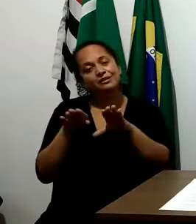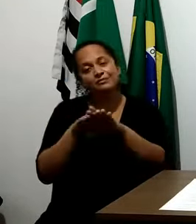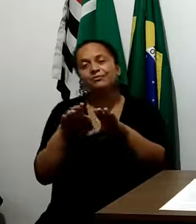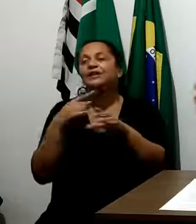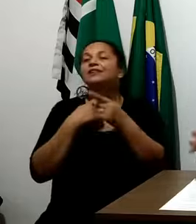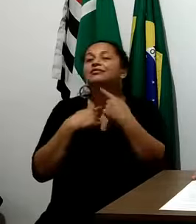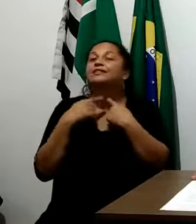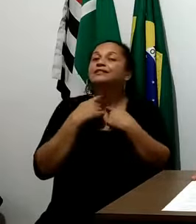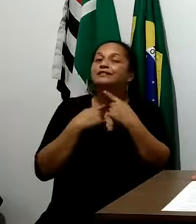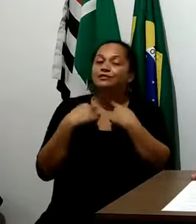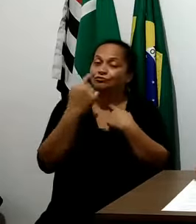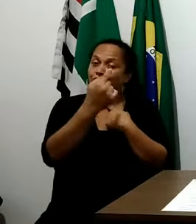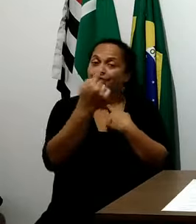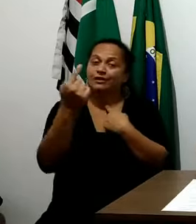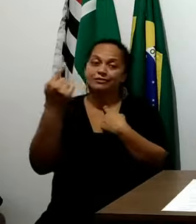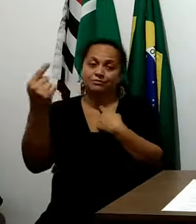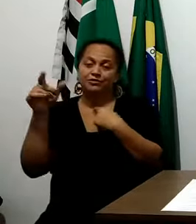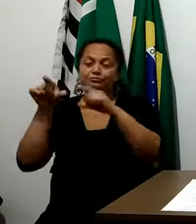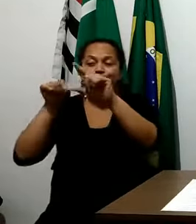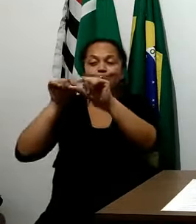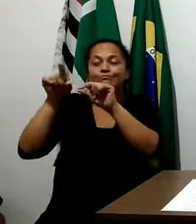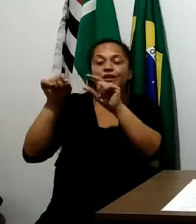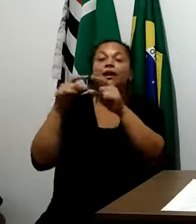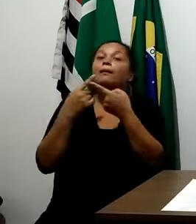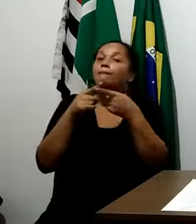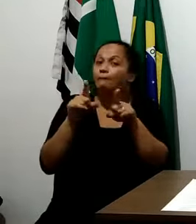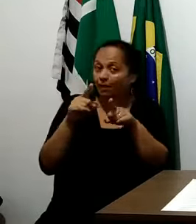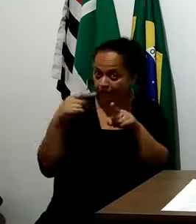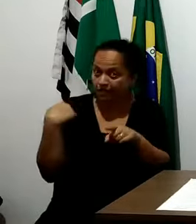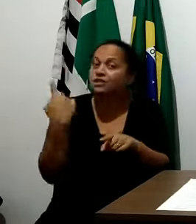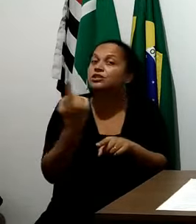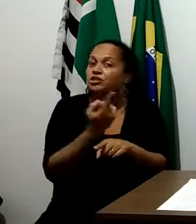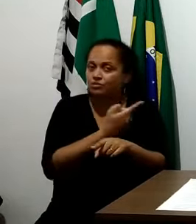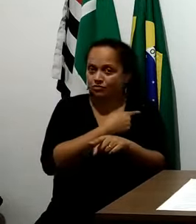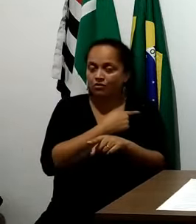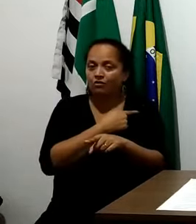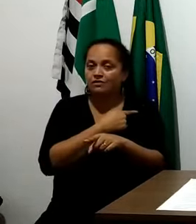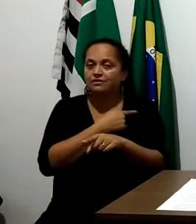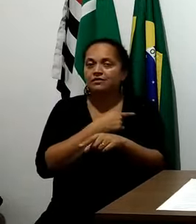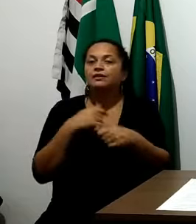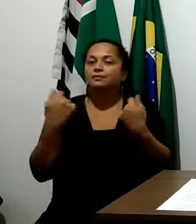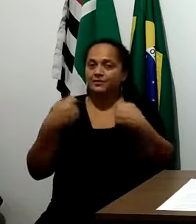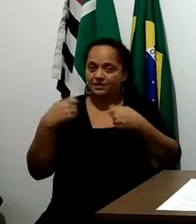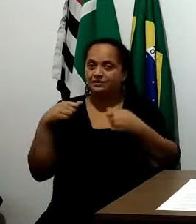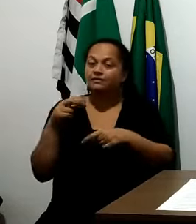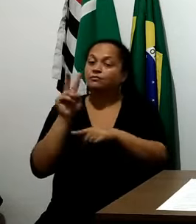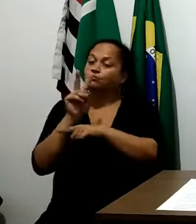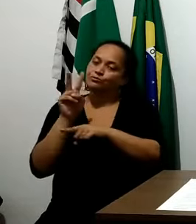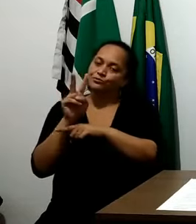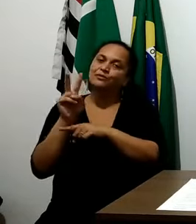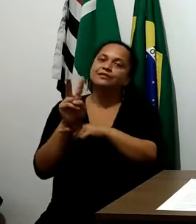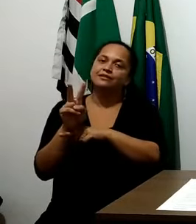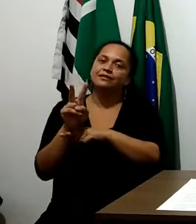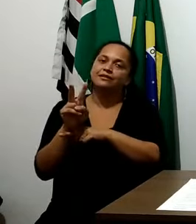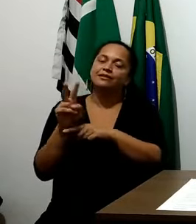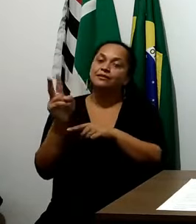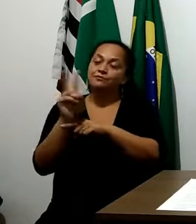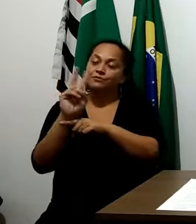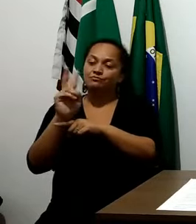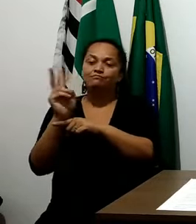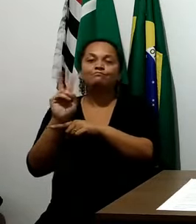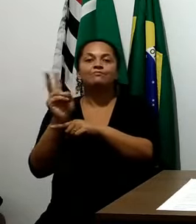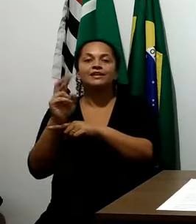do livre-arbítrio de cada um, mas o nosso papel como cuidadores dessas figueiras, nós temos que fazer, e